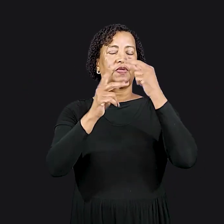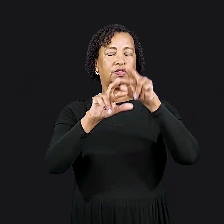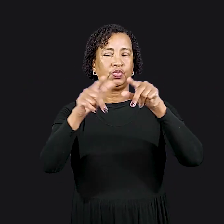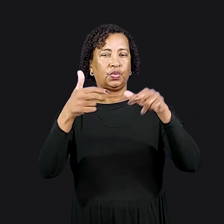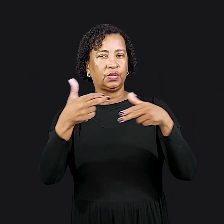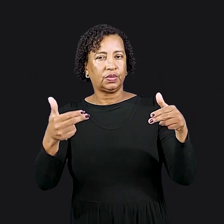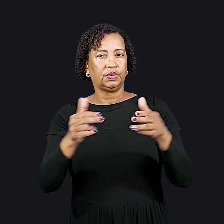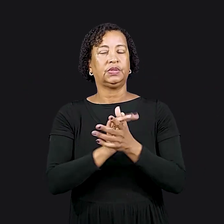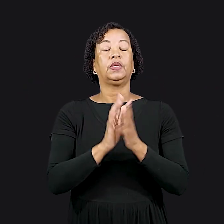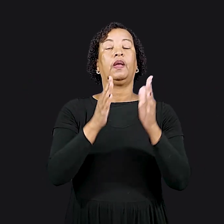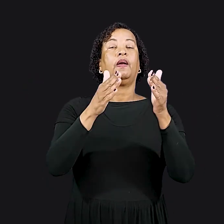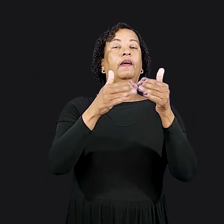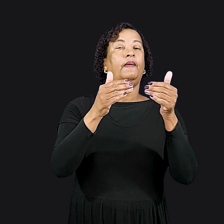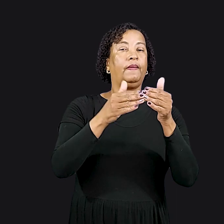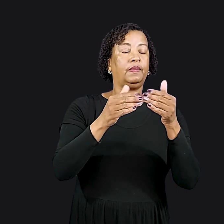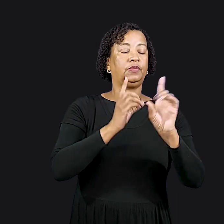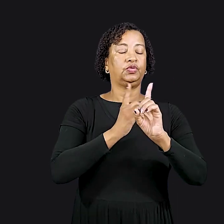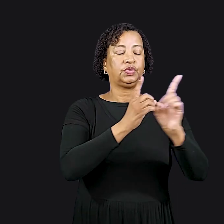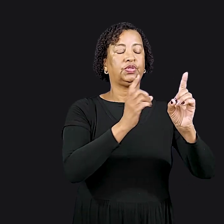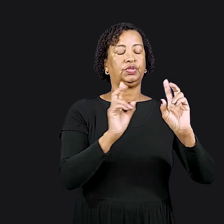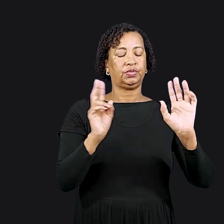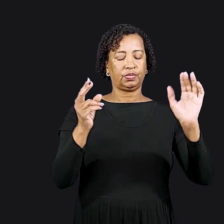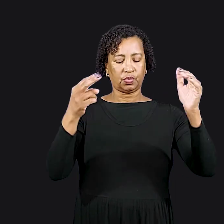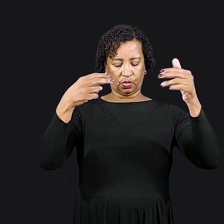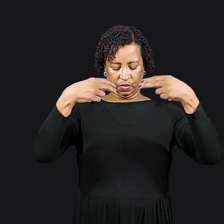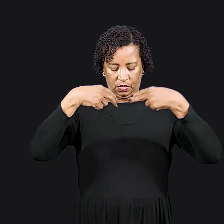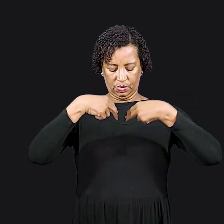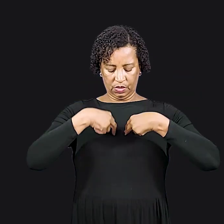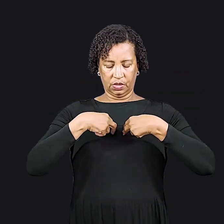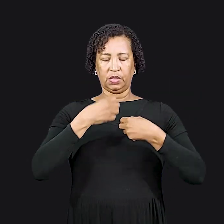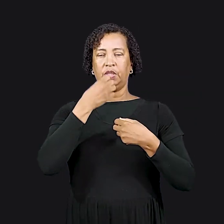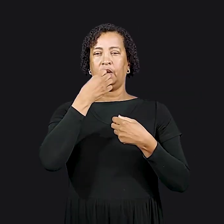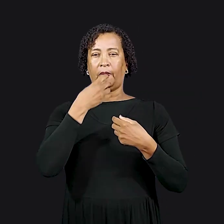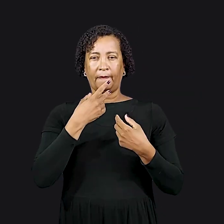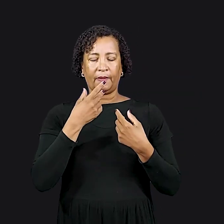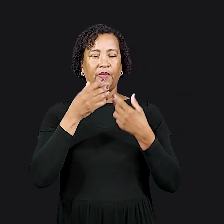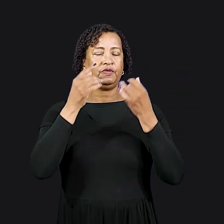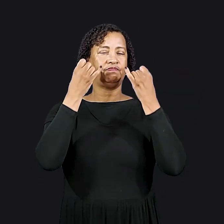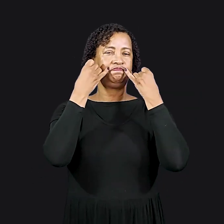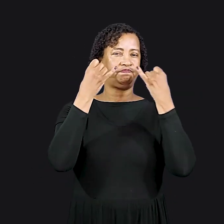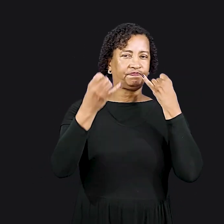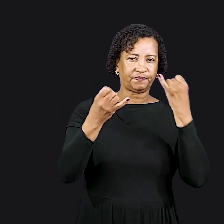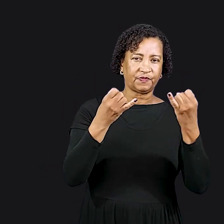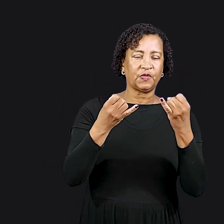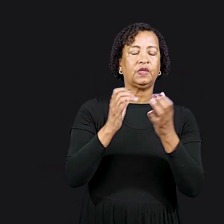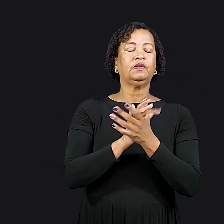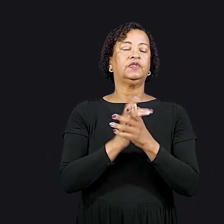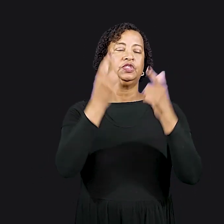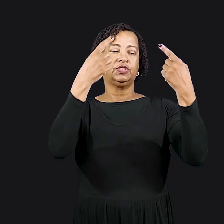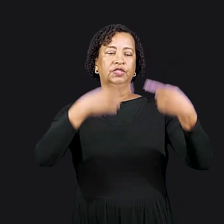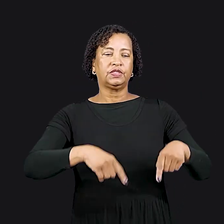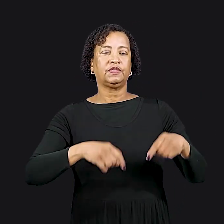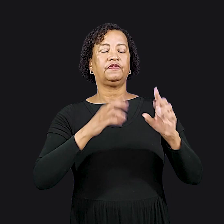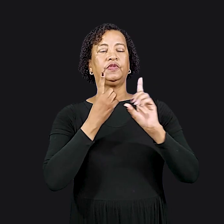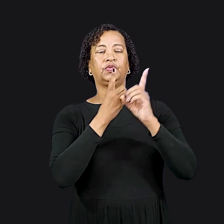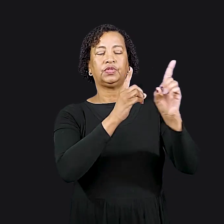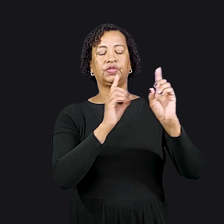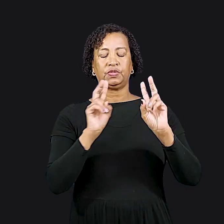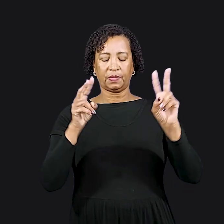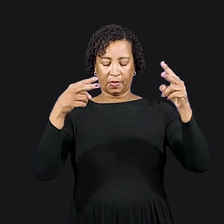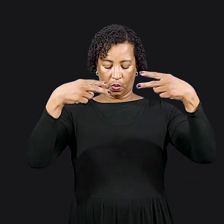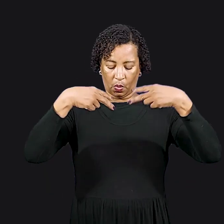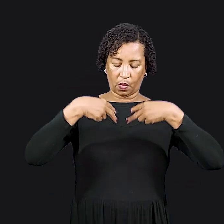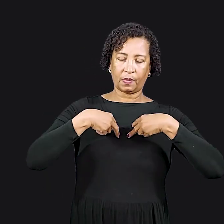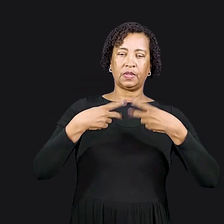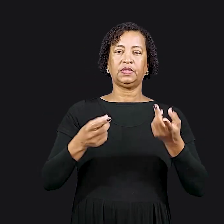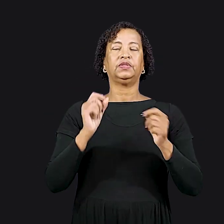que os discípulos olhassem para dentro deles mesmos. As bem-aventuranças desafiaram os discípulos para que olhassem para dentro